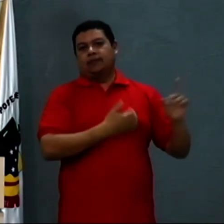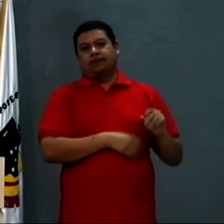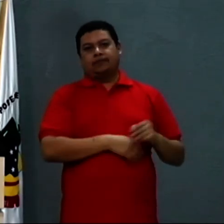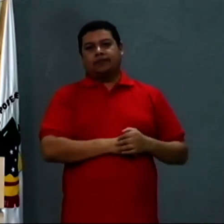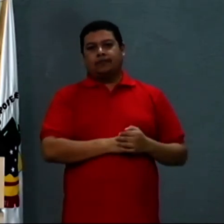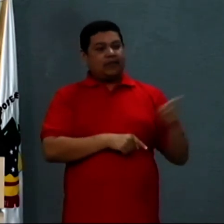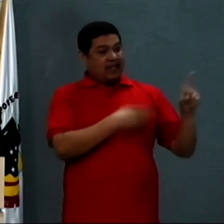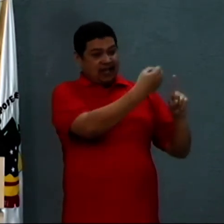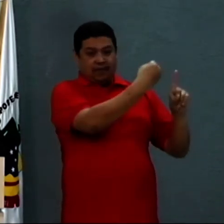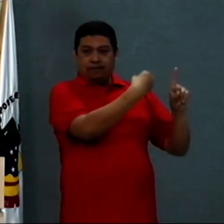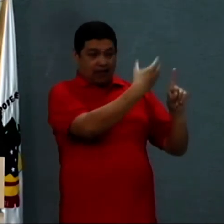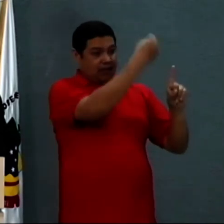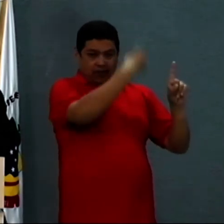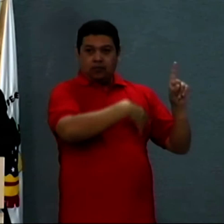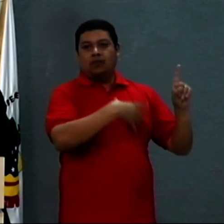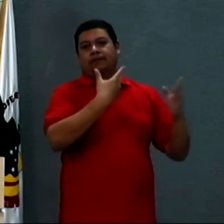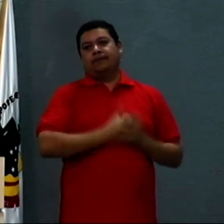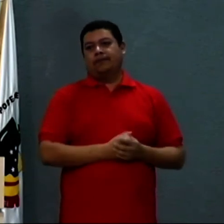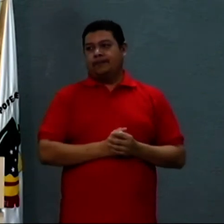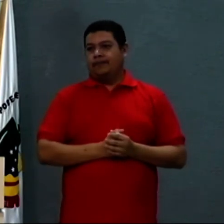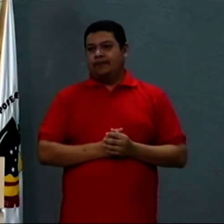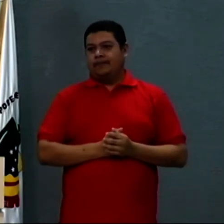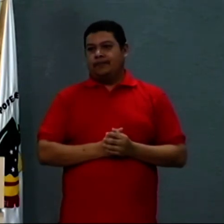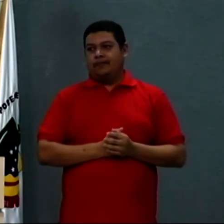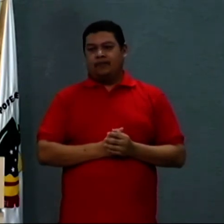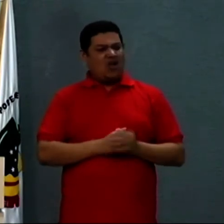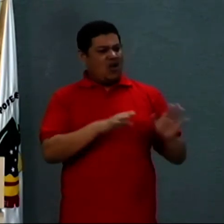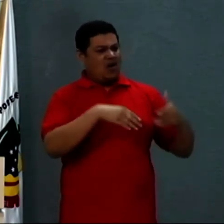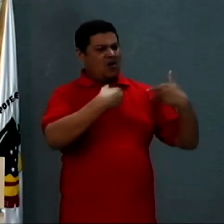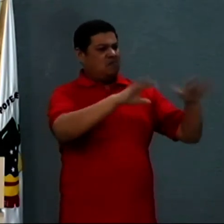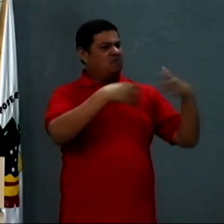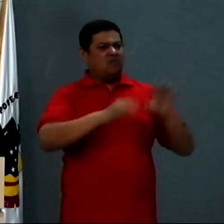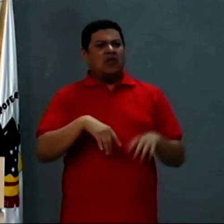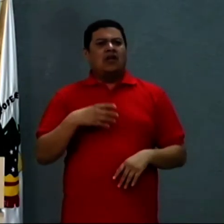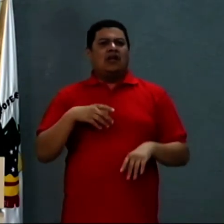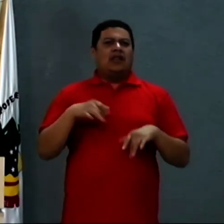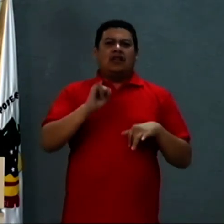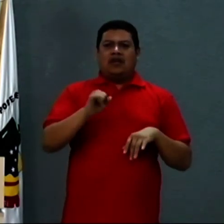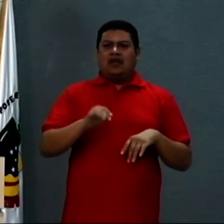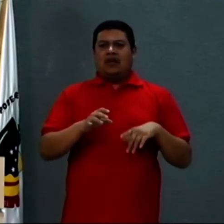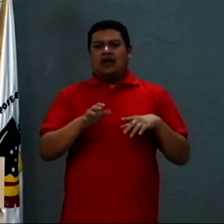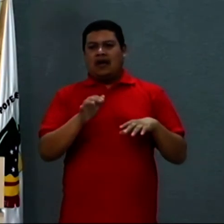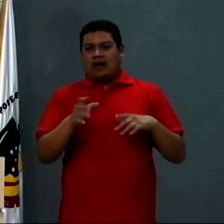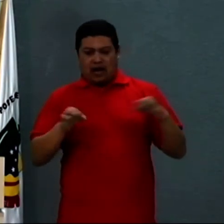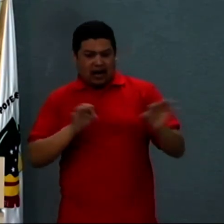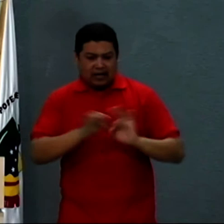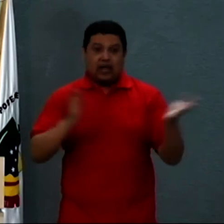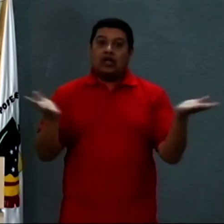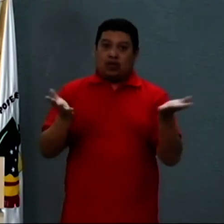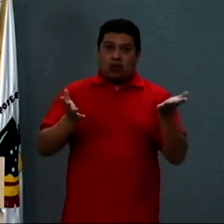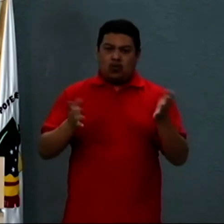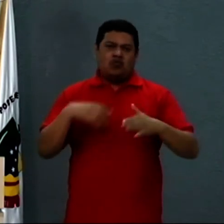entra o A, B, C, D, mas aquilo ali fica assim, ó, quantas vezes for necessário, vai ser arrumado. Não, por favor, é dinheiro do povo jogado no